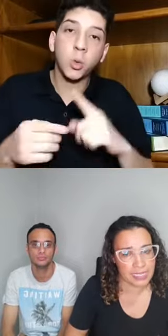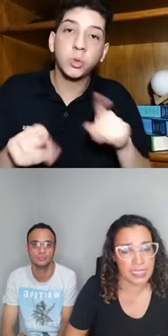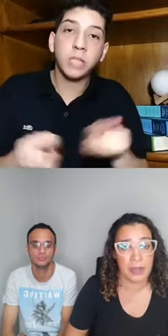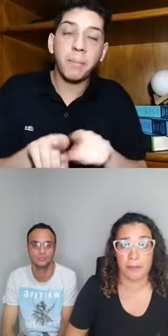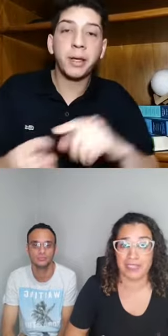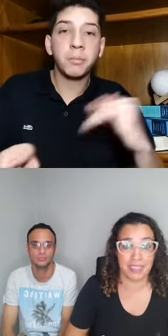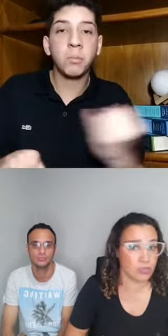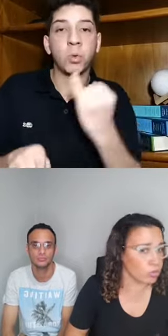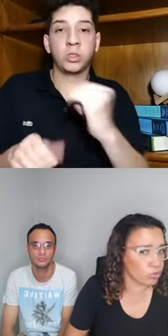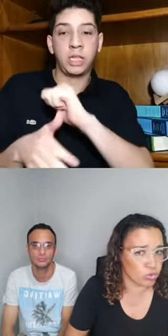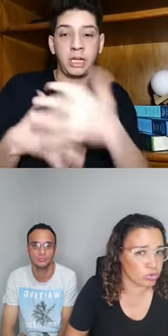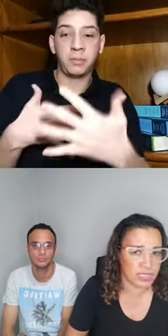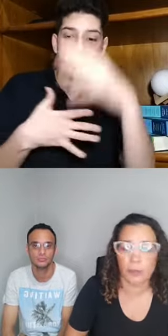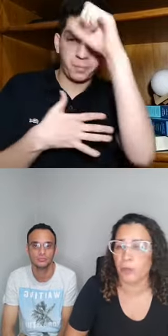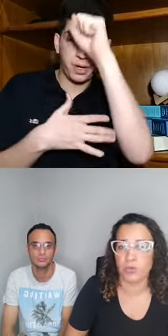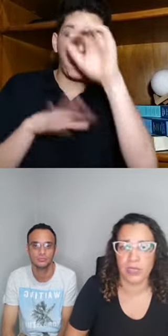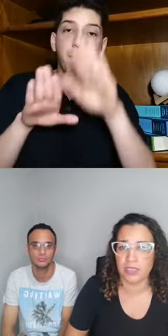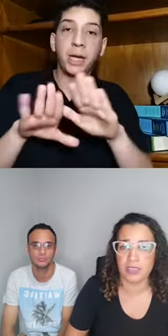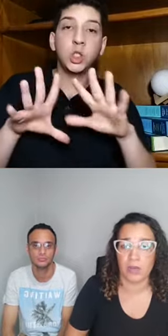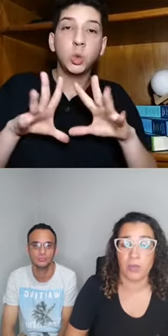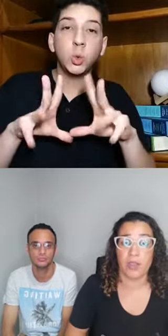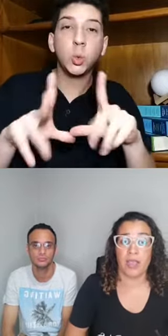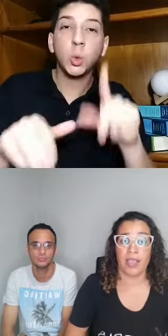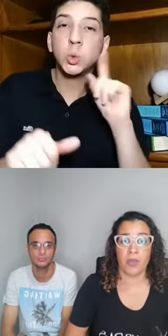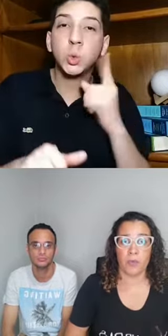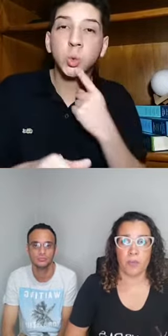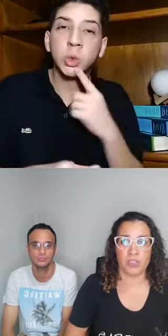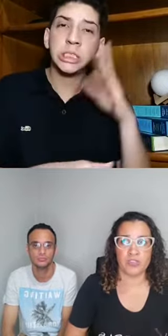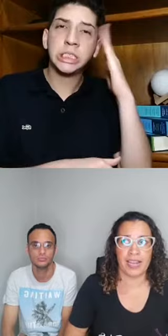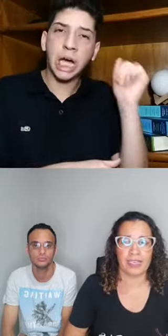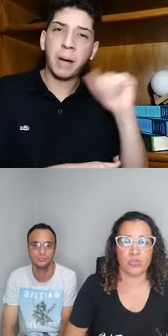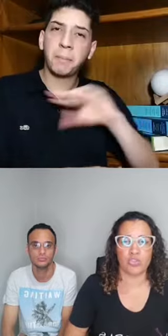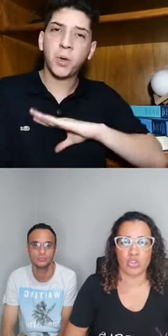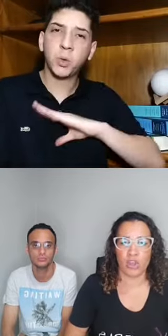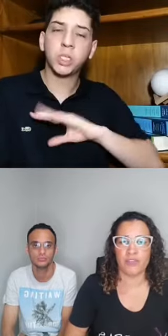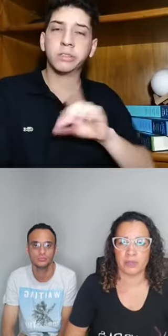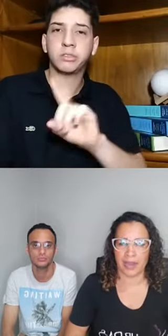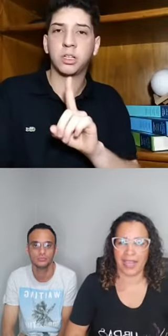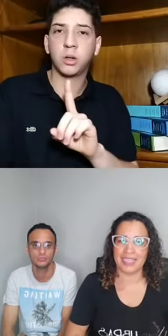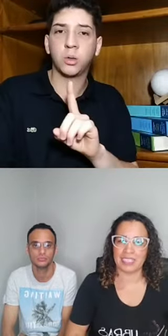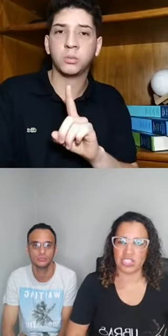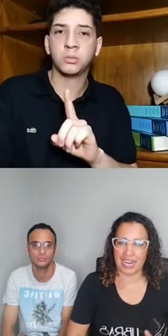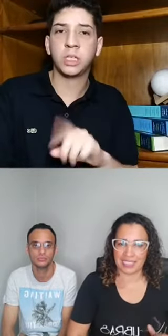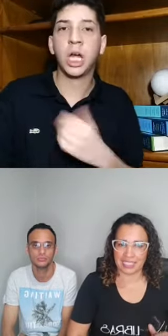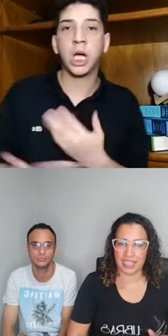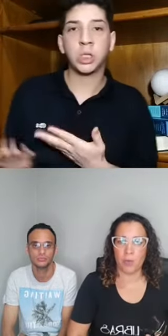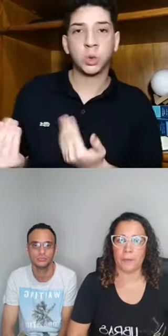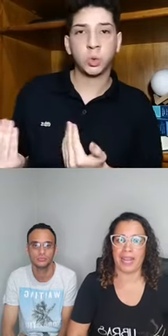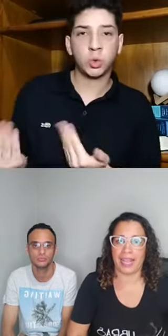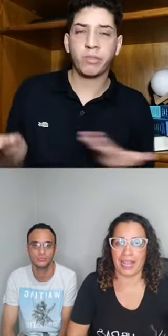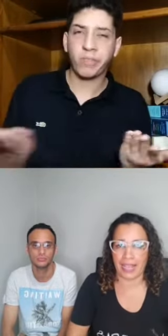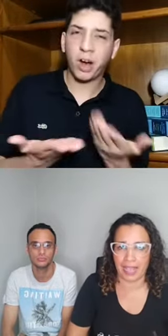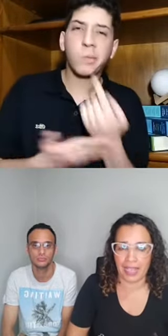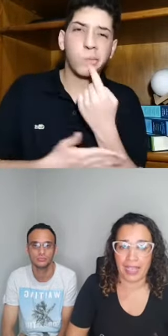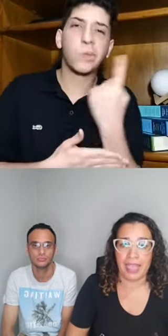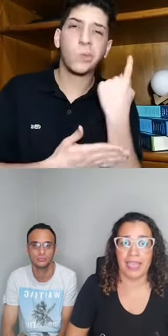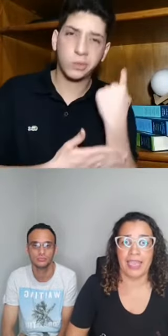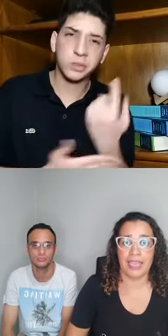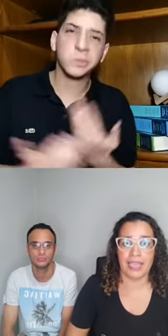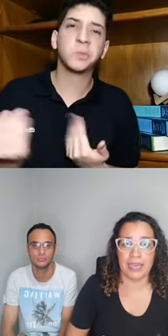sinais, sim, mas nem todo surdo sabe português, não. Eu posso falar que dos jovens para cá, dessa geração para